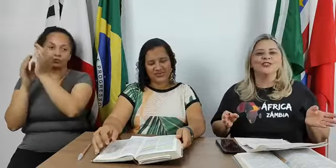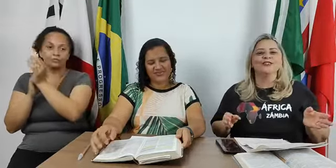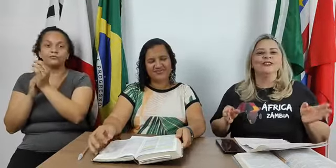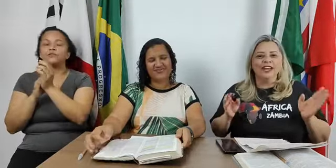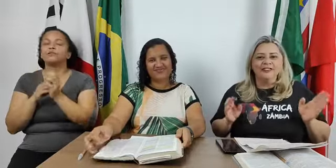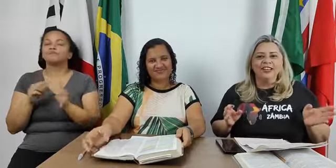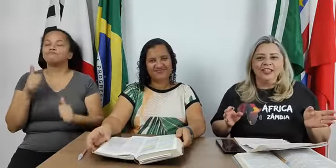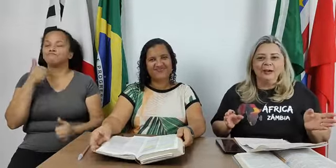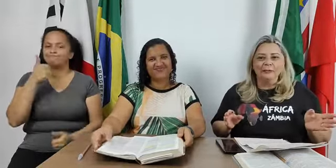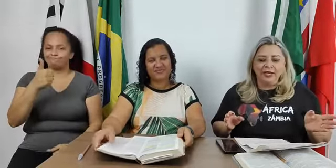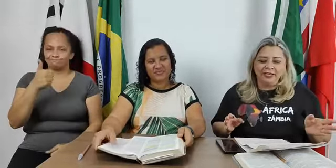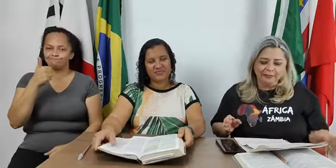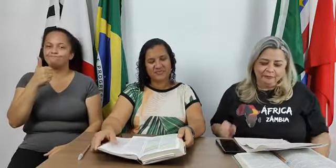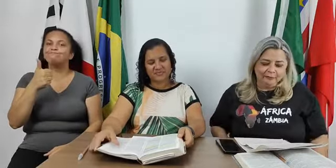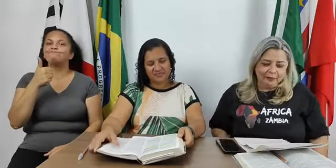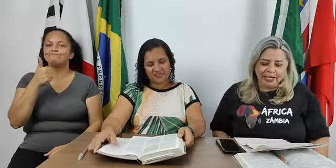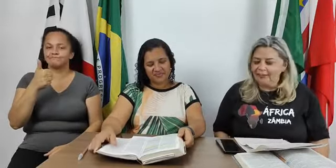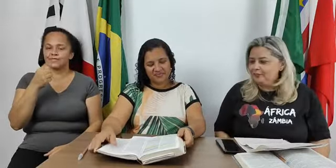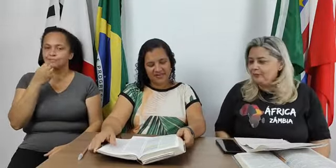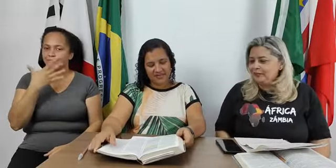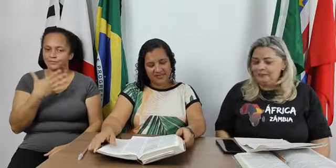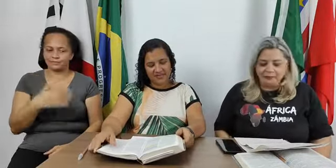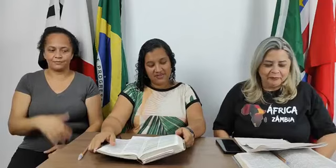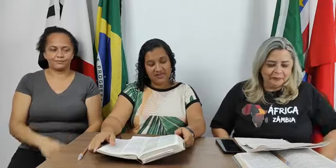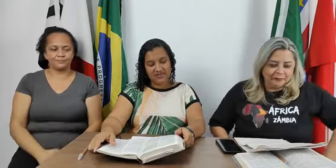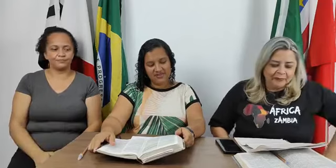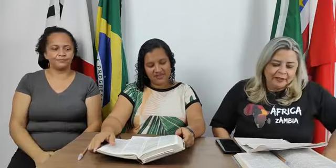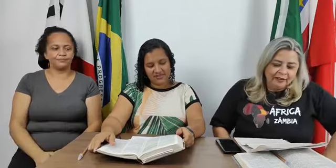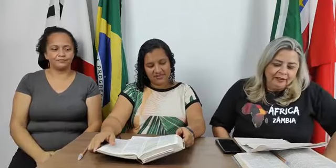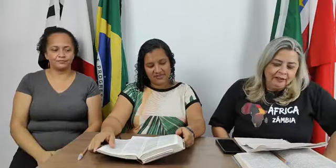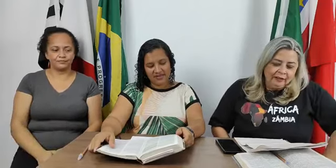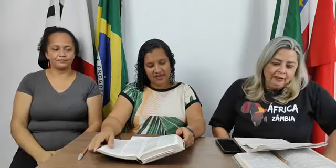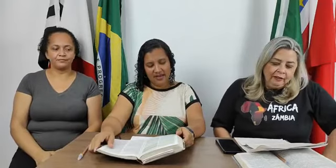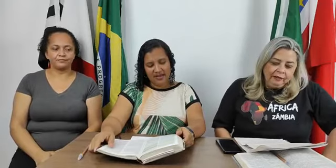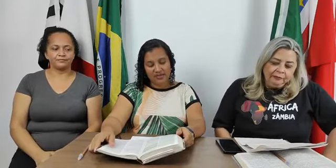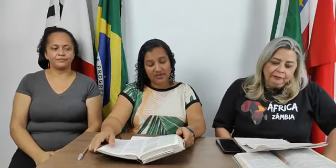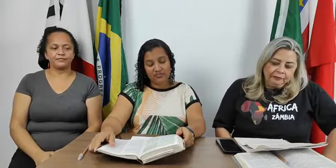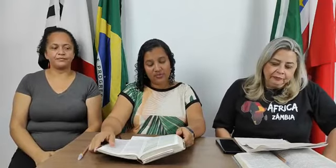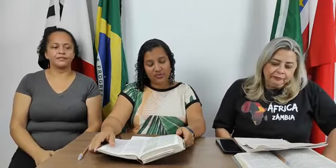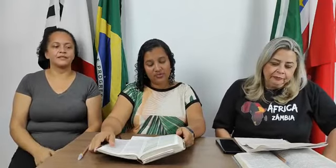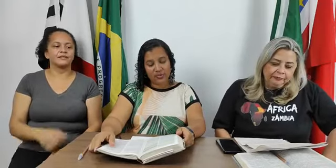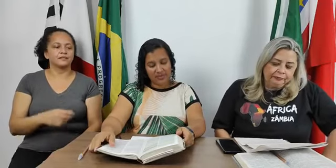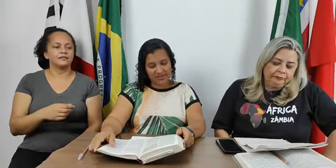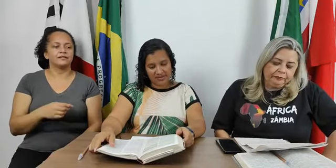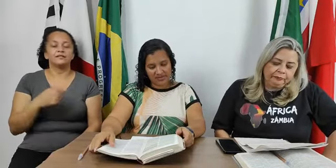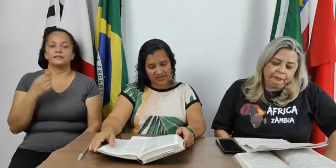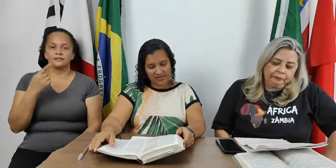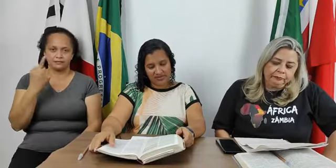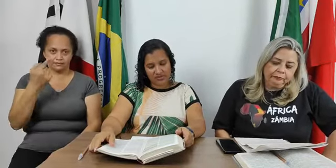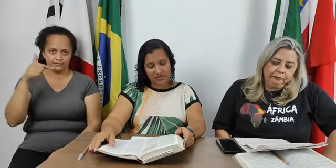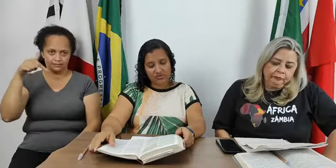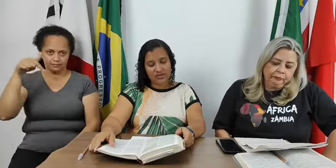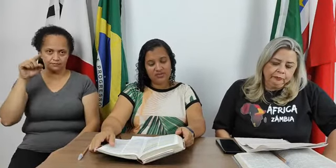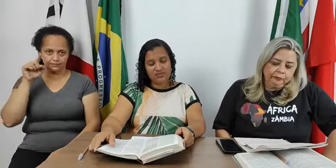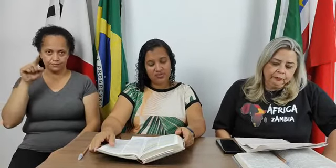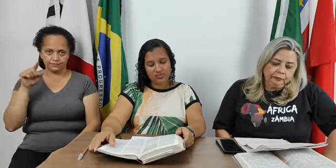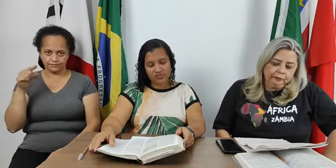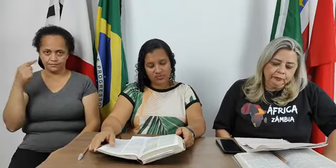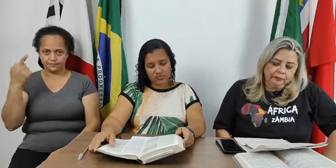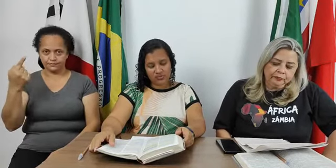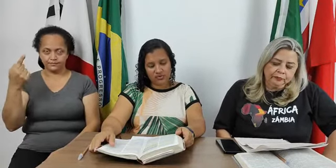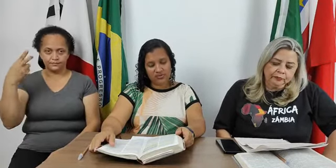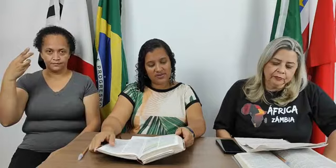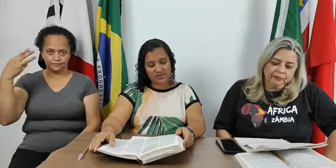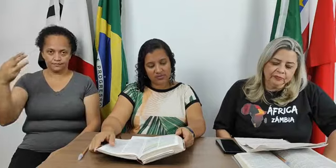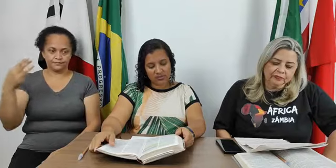Juliano Som. Vai valer a pena. Bora lá, Fabi. Versículo 13. Agora vou para a tua presença. Enquanto ainda estou